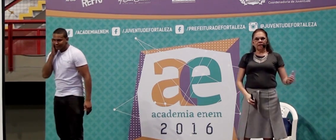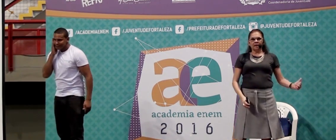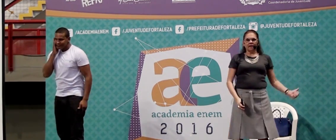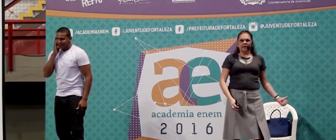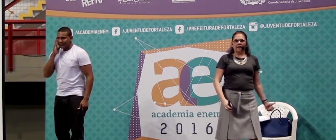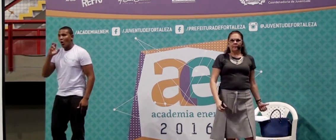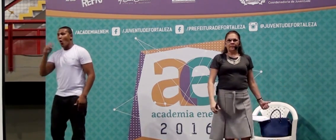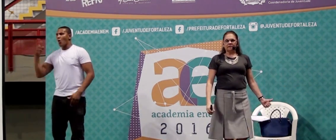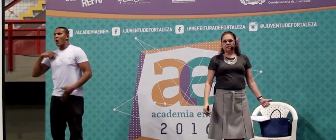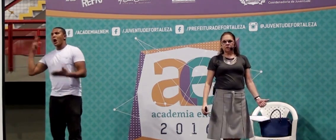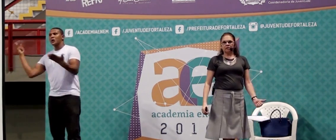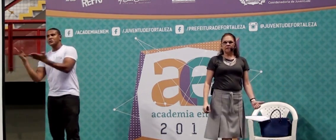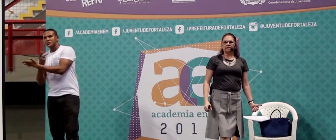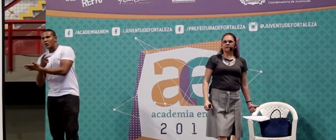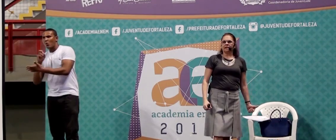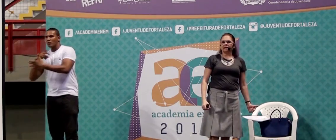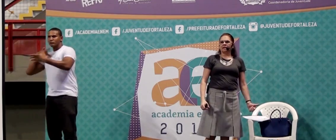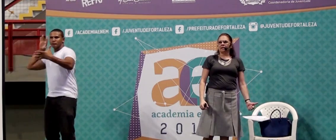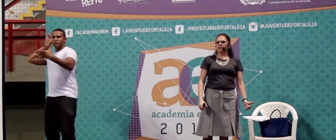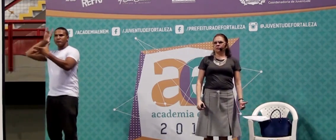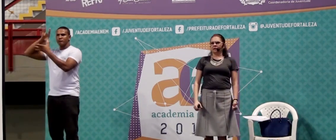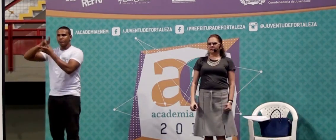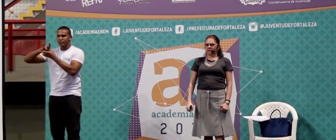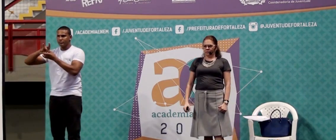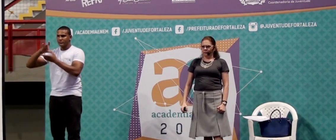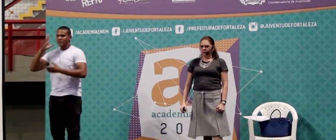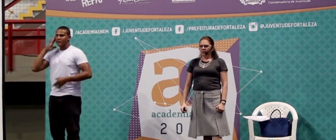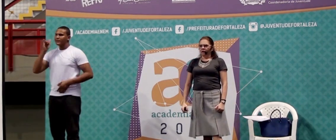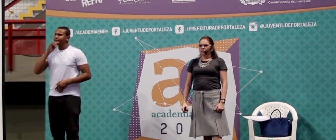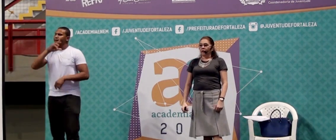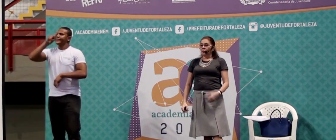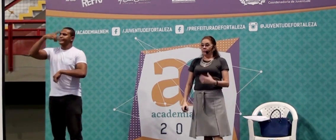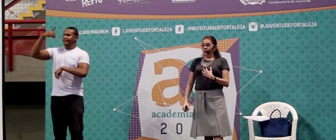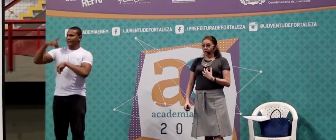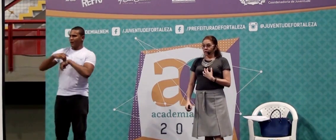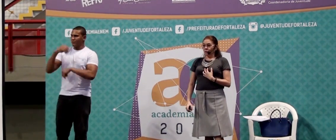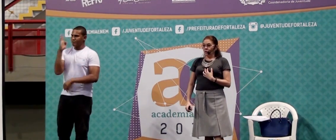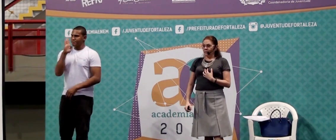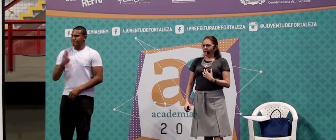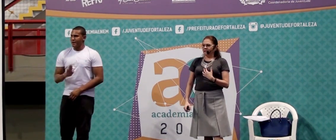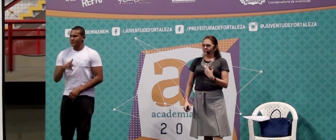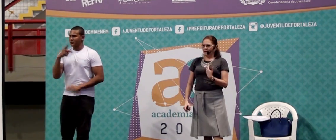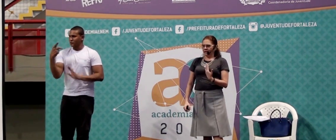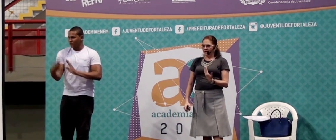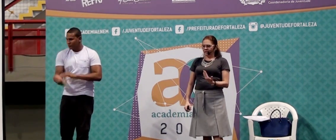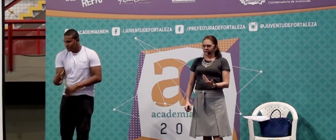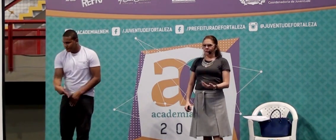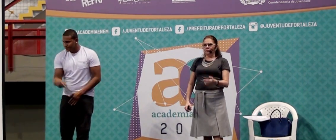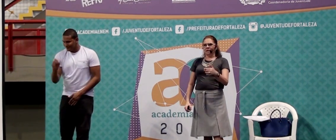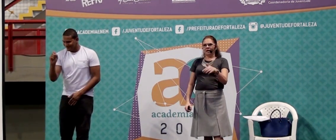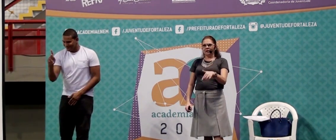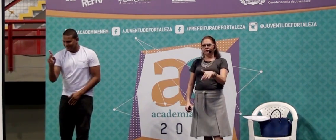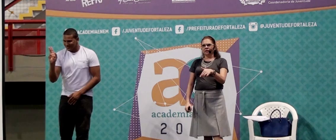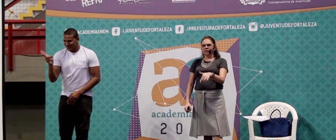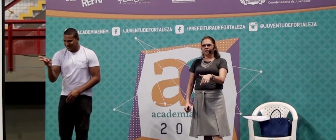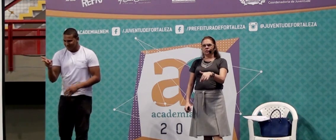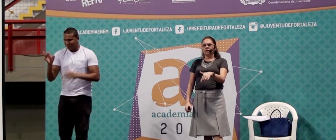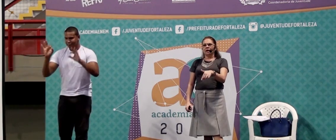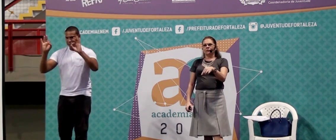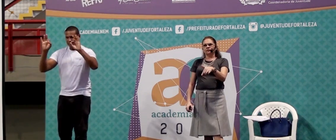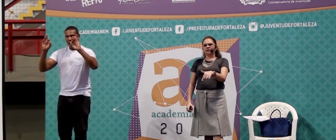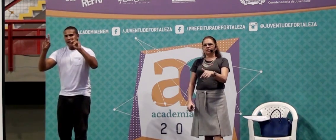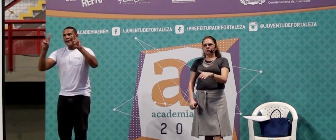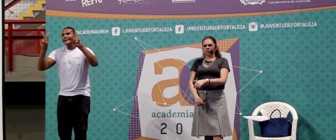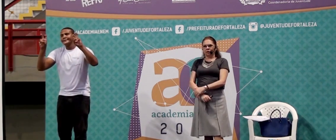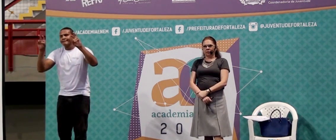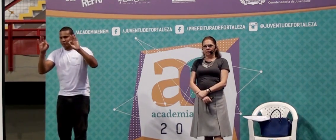O tema é a persistência da dengue no Brasil. Eu posso começar minha redação me referindo